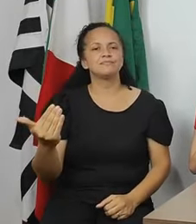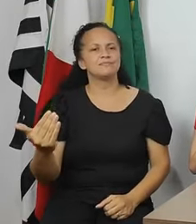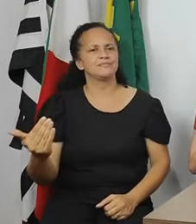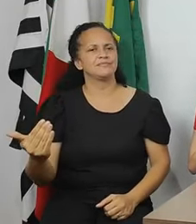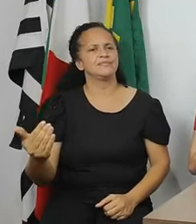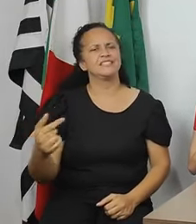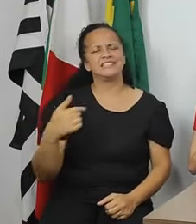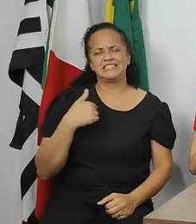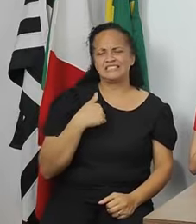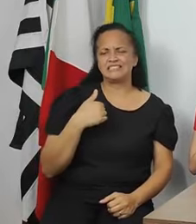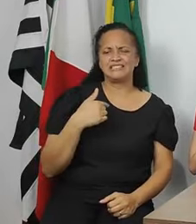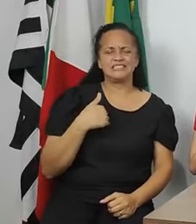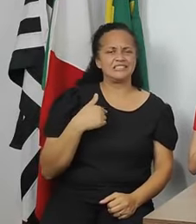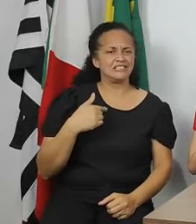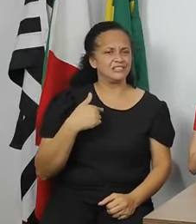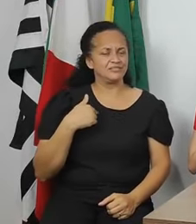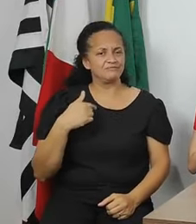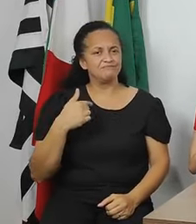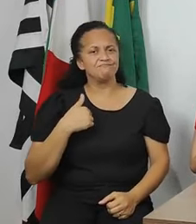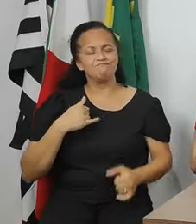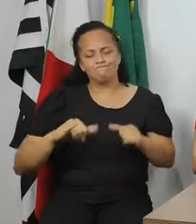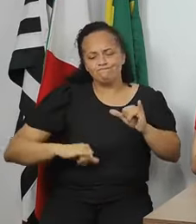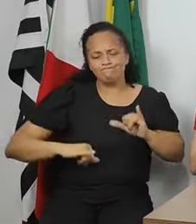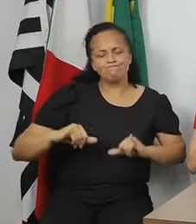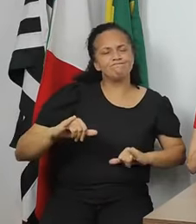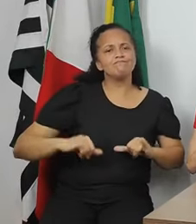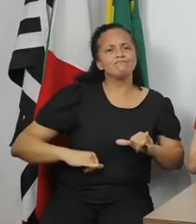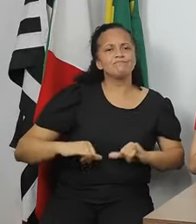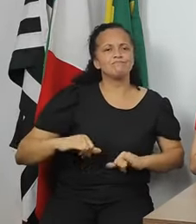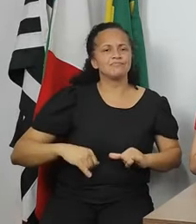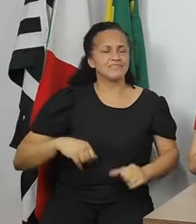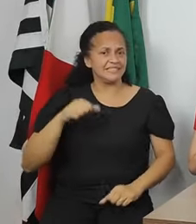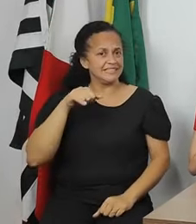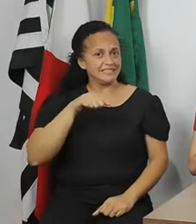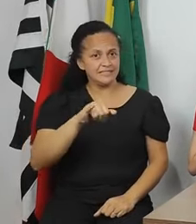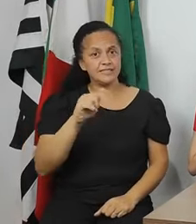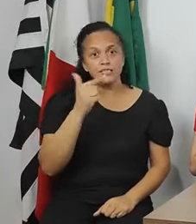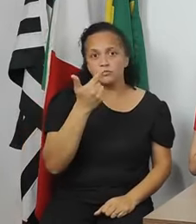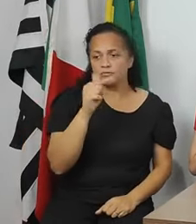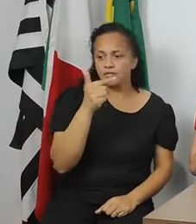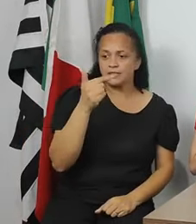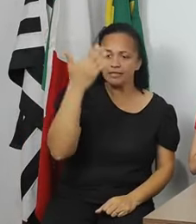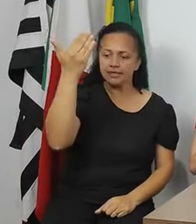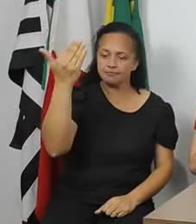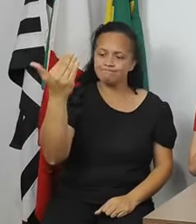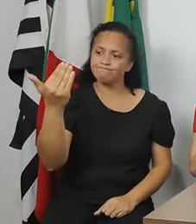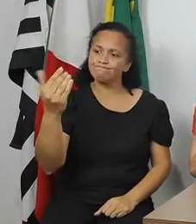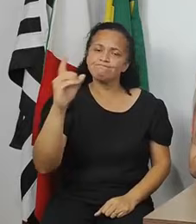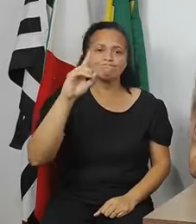eu morro. Sem Tua presença